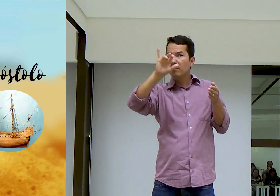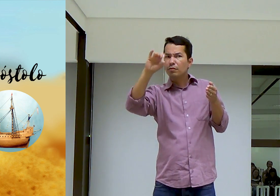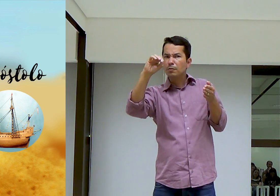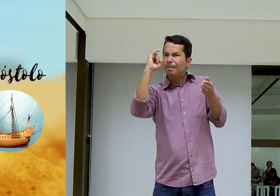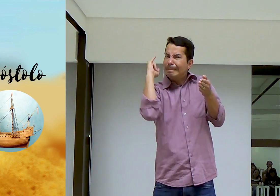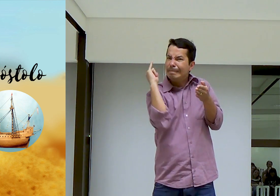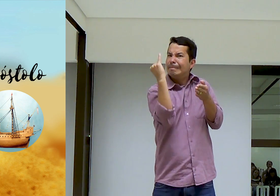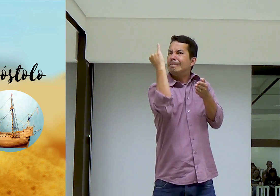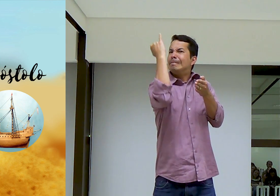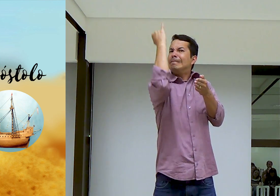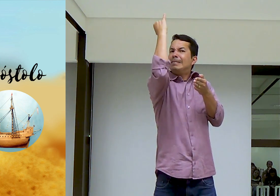o que